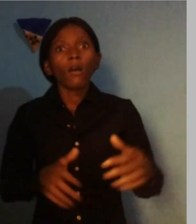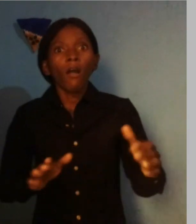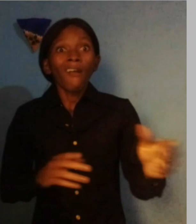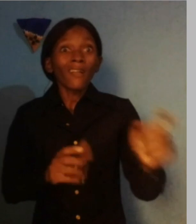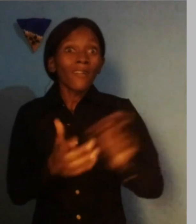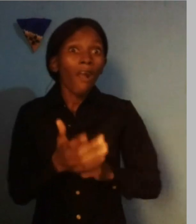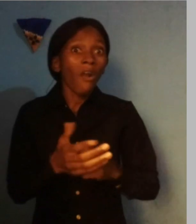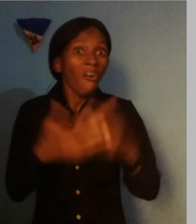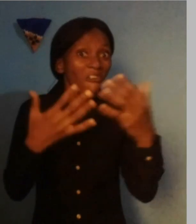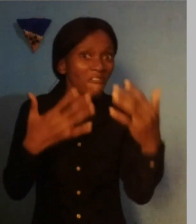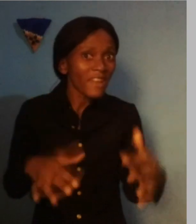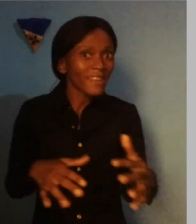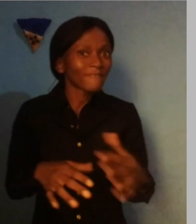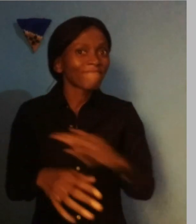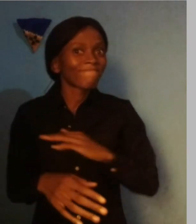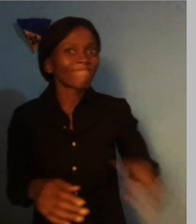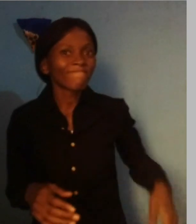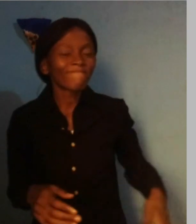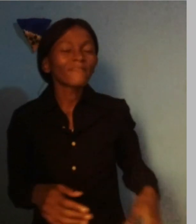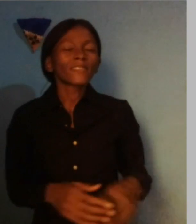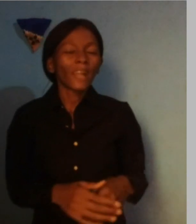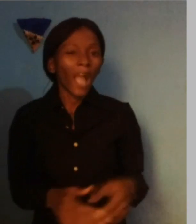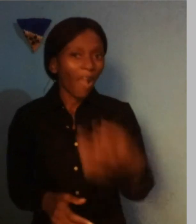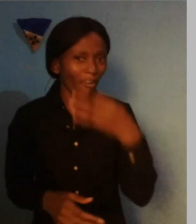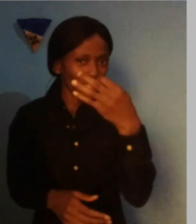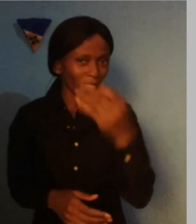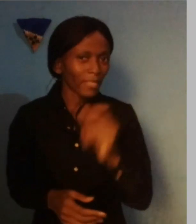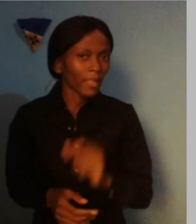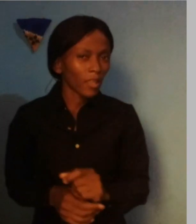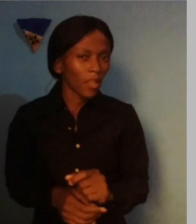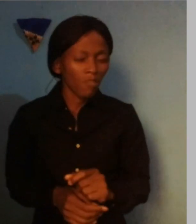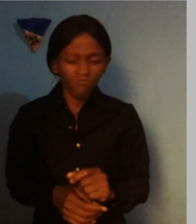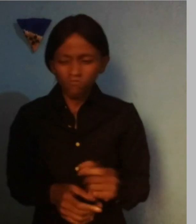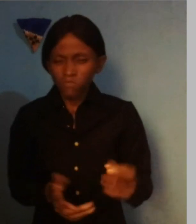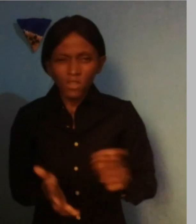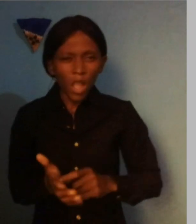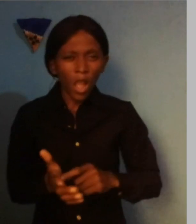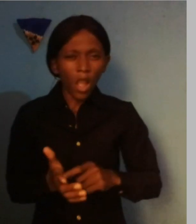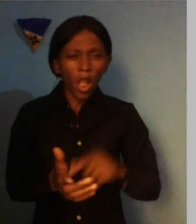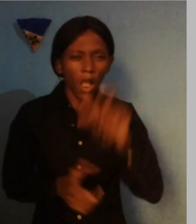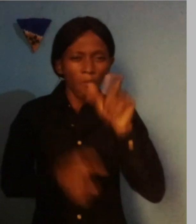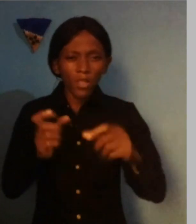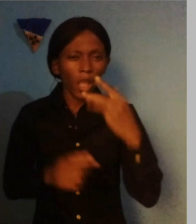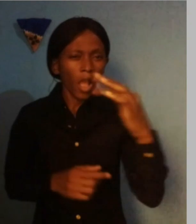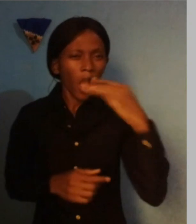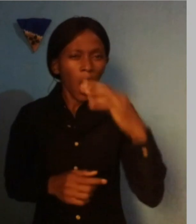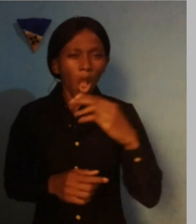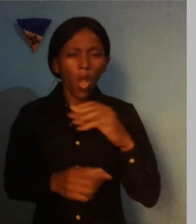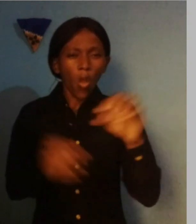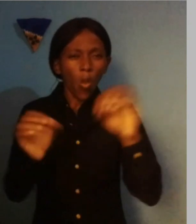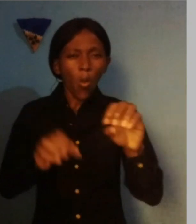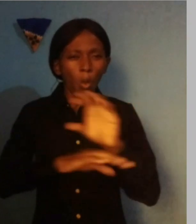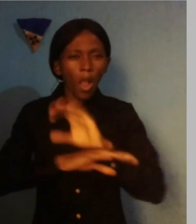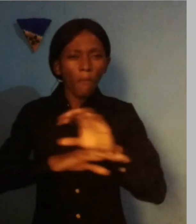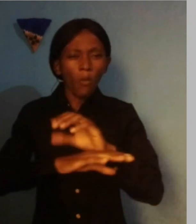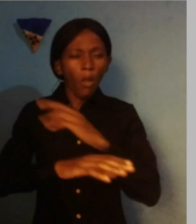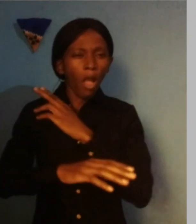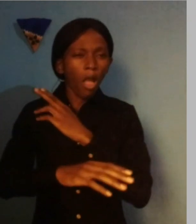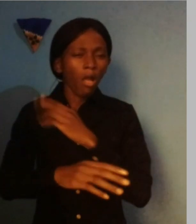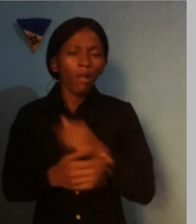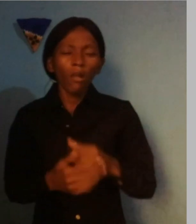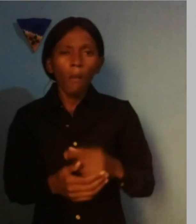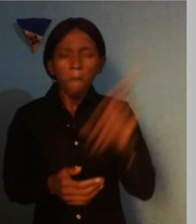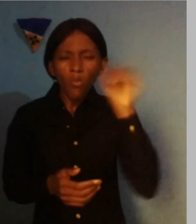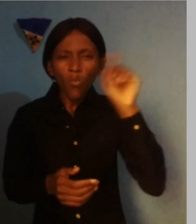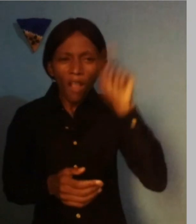À la fin, je te dirai pourquoi on doit s'arrêter quand on chante. Et si tu